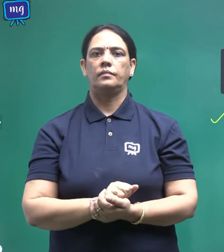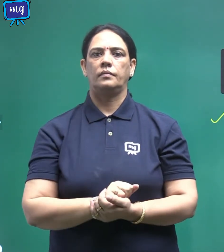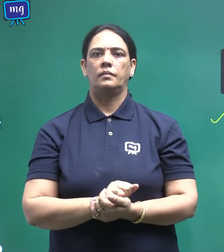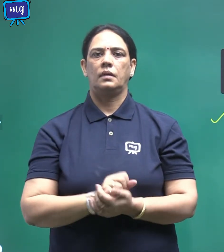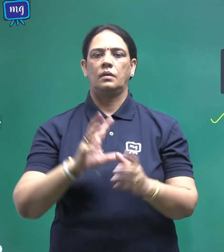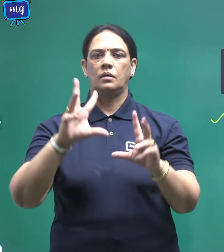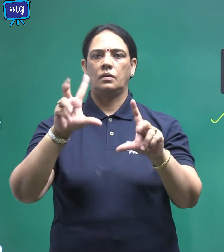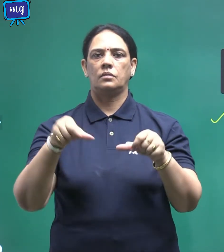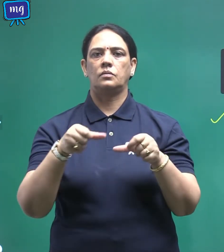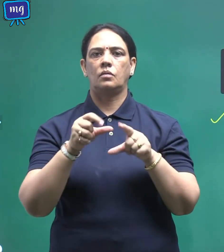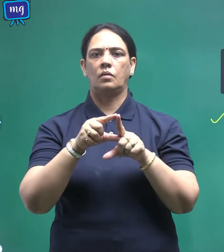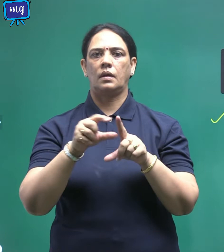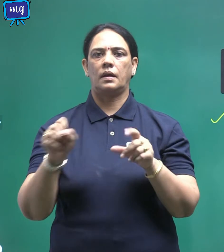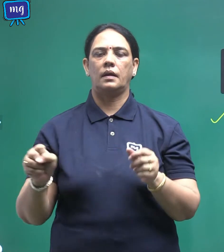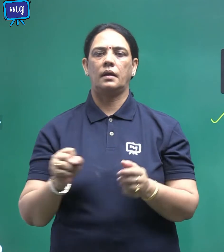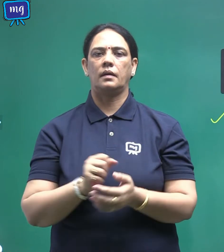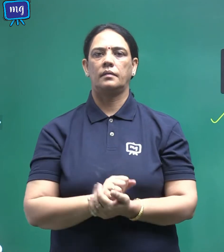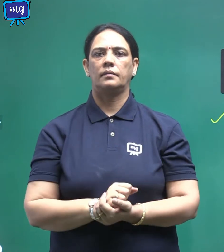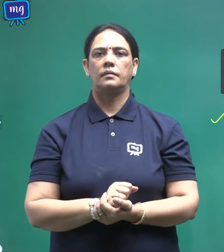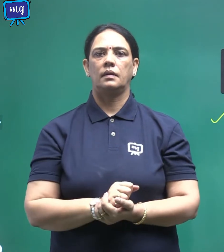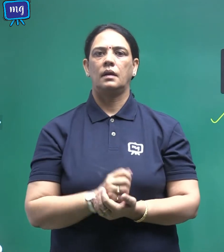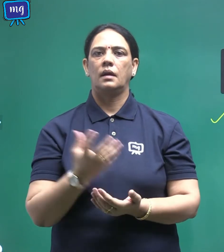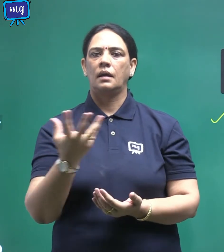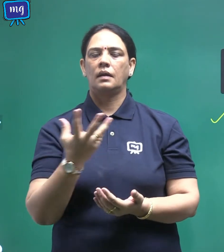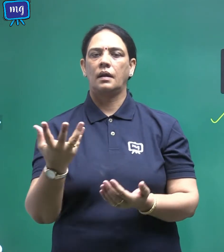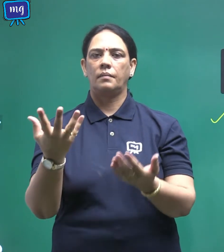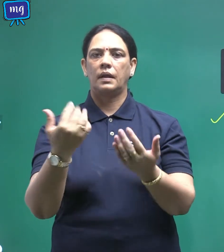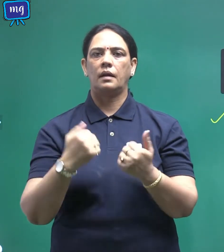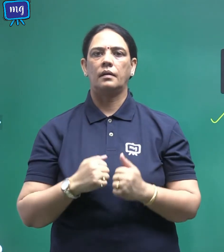हल करेंगे, क्या मिला?